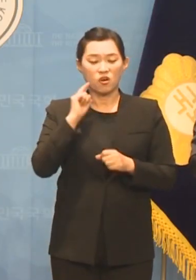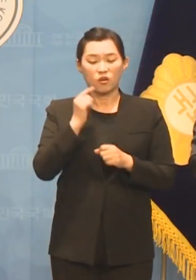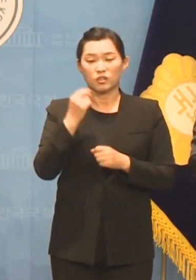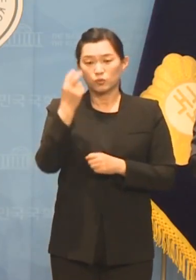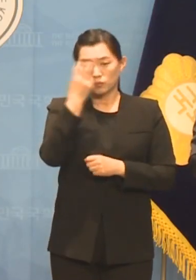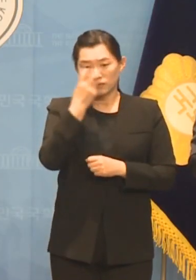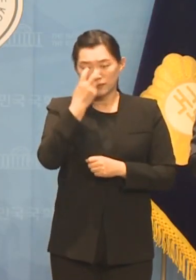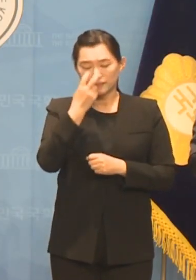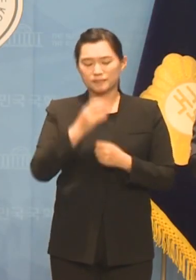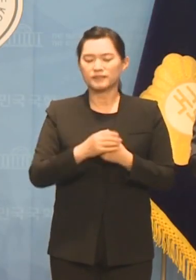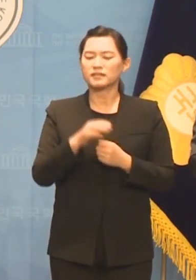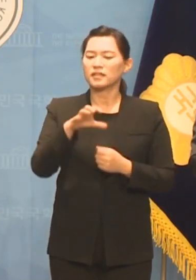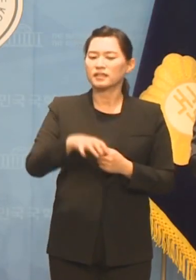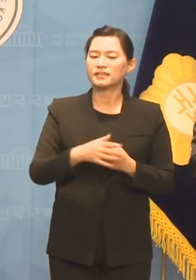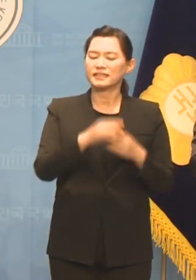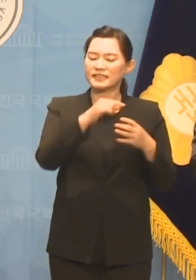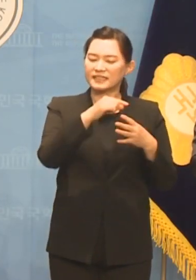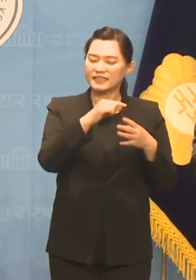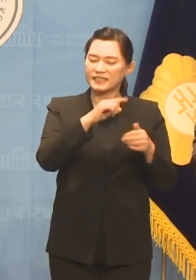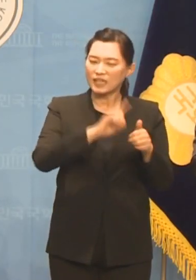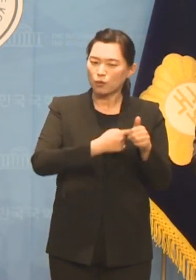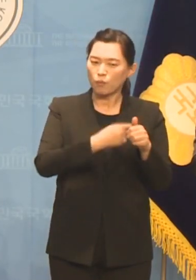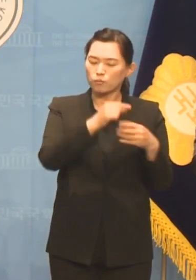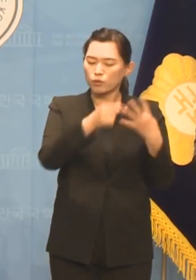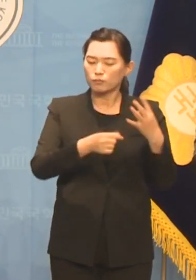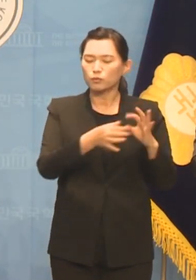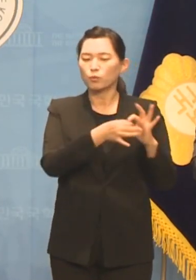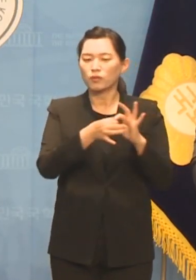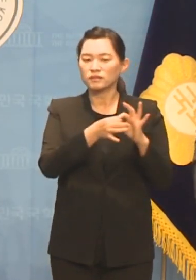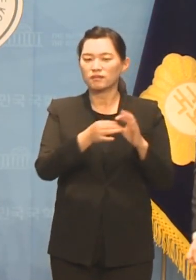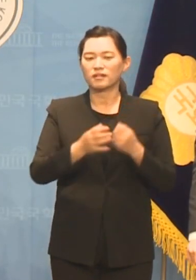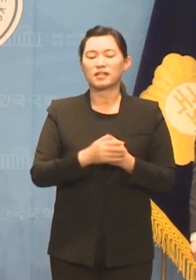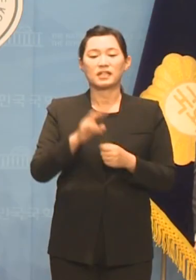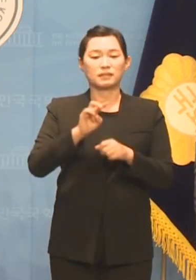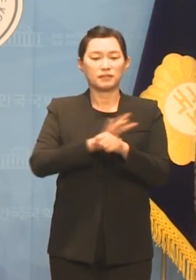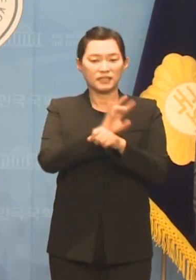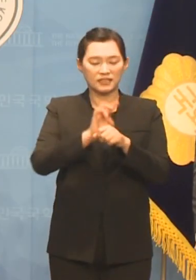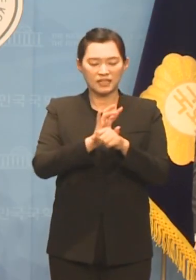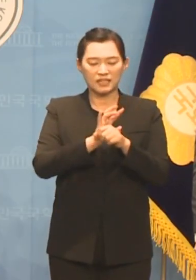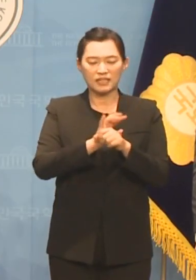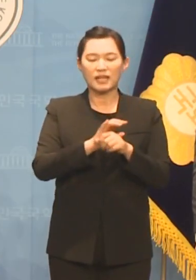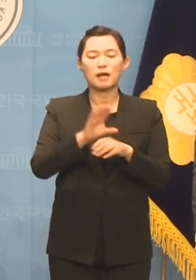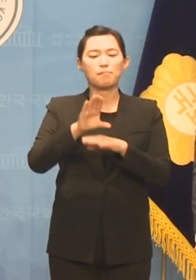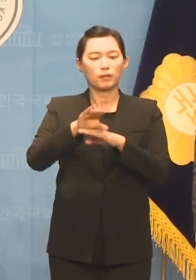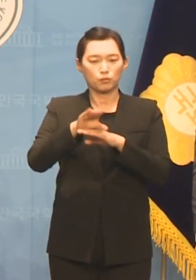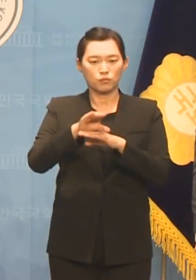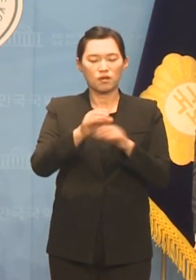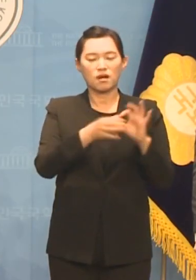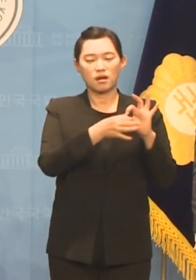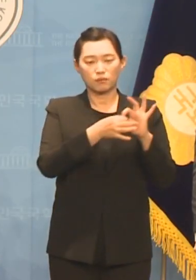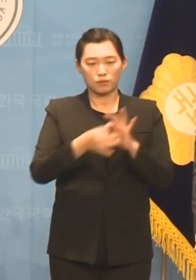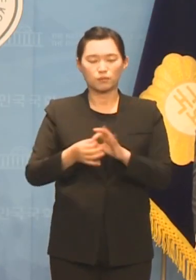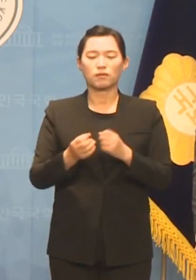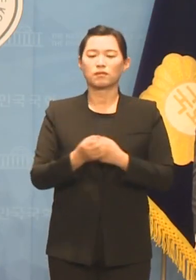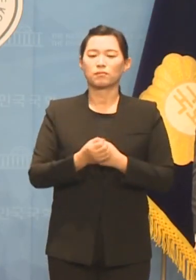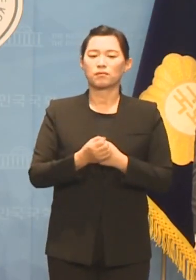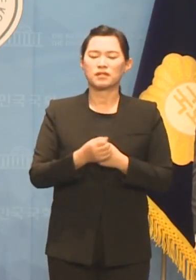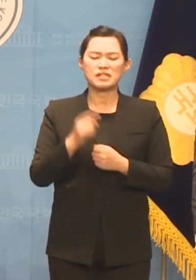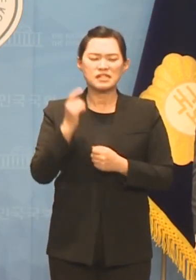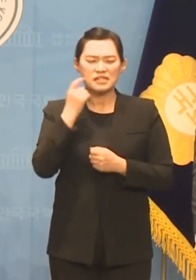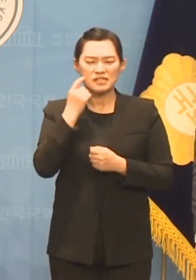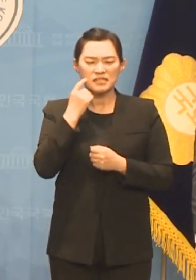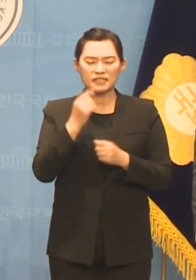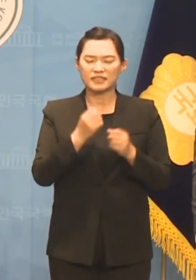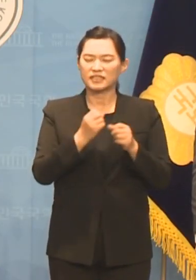허위조작정보감시단은 자동화 프로그램을 통해서 24시간 라이브 방송을 유지하며 썸네일과 제목으로 허위조작